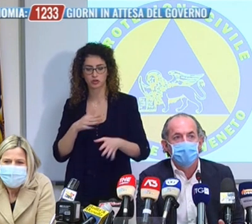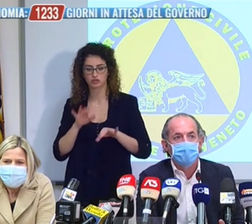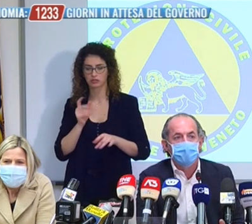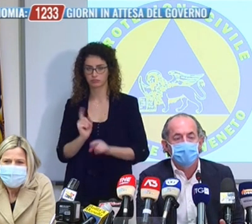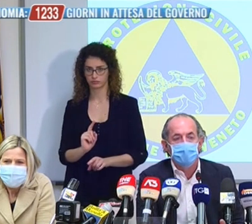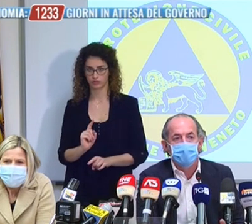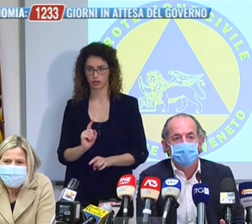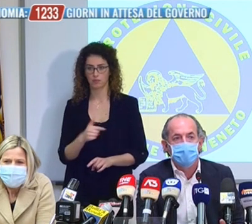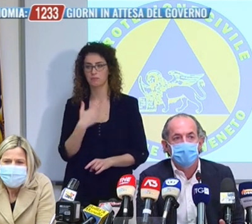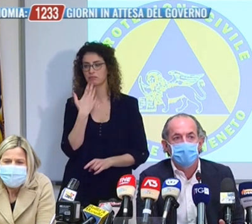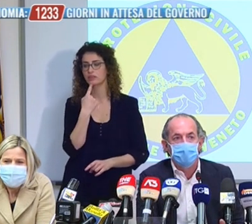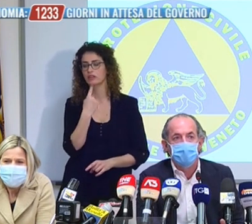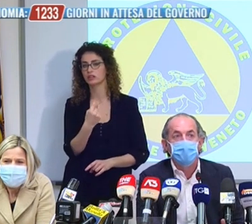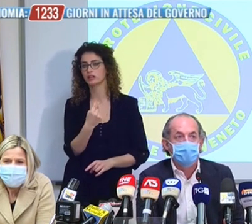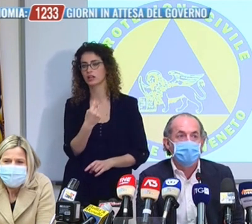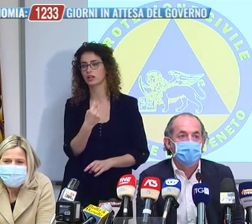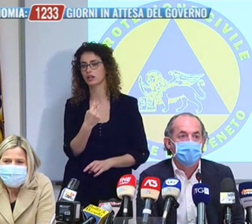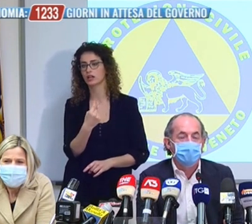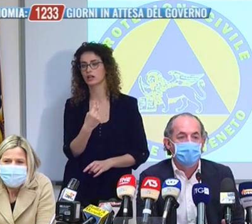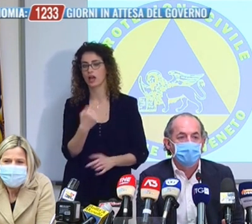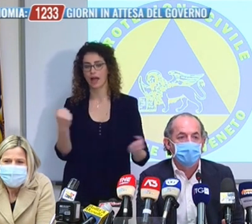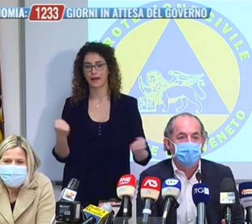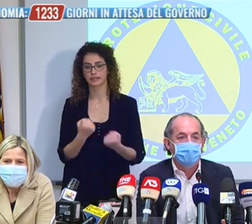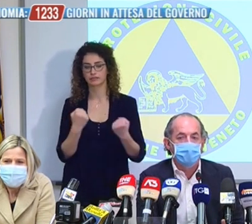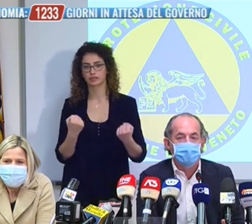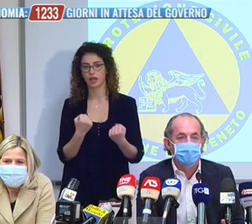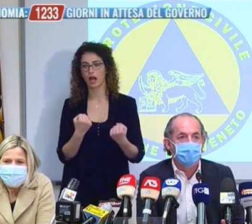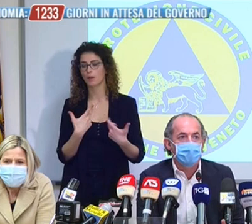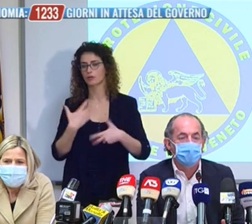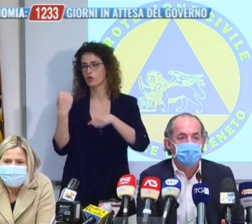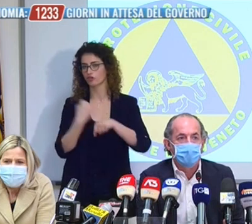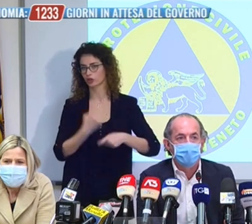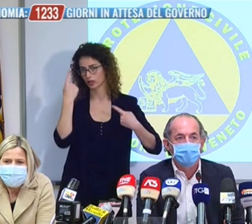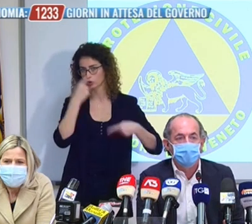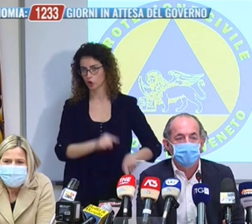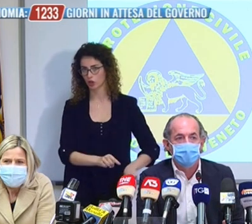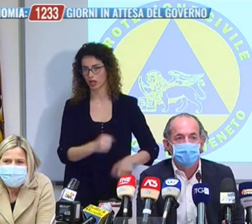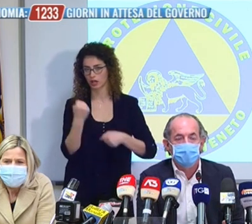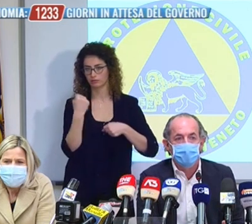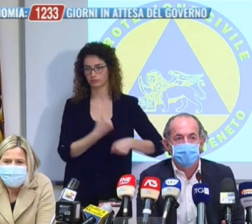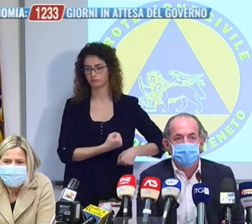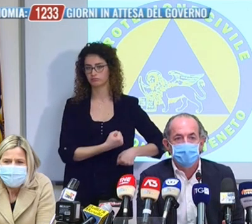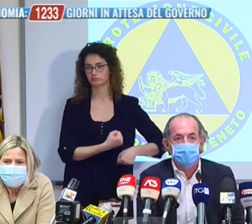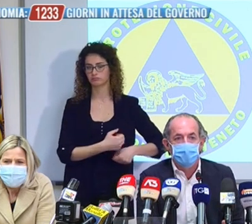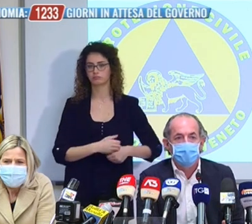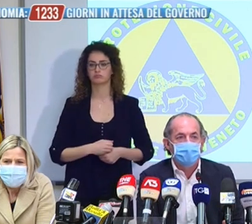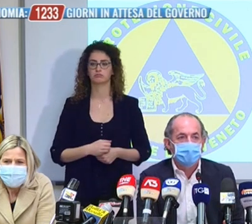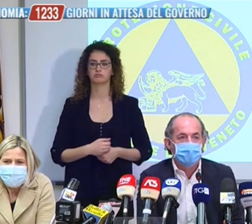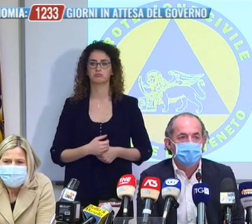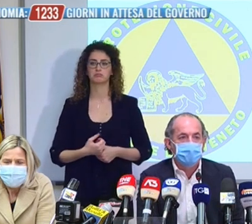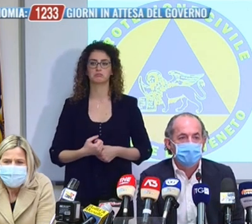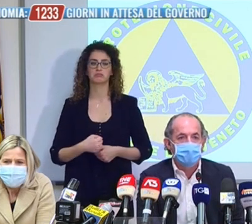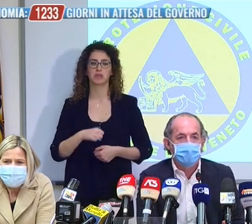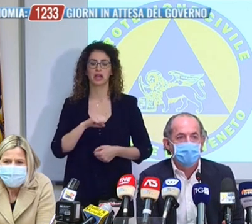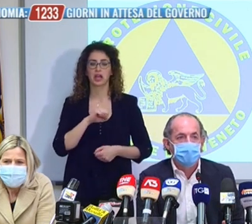selezione. Devo dire che non è un'attività della fondazione, per cui un'attività legittima della fondazione, avrà fatto